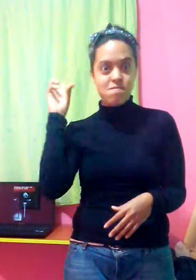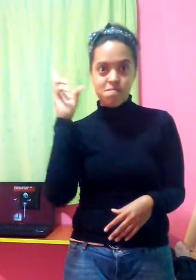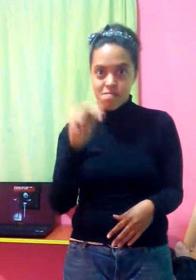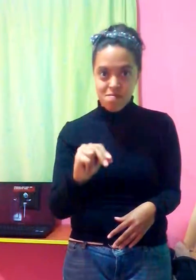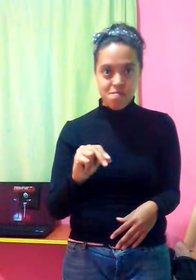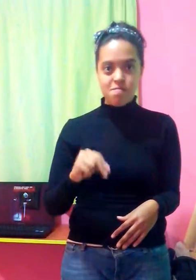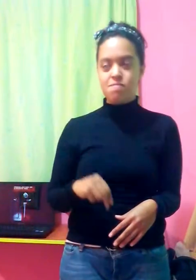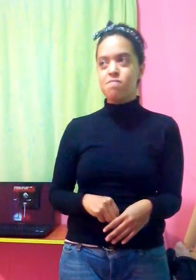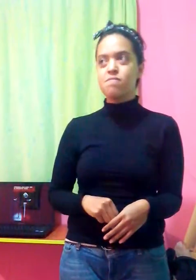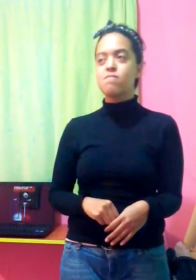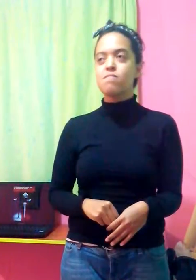Yo no tengo...